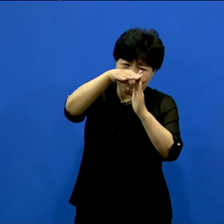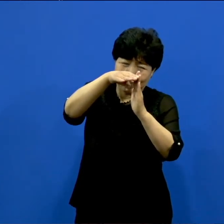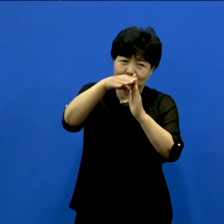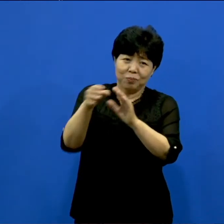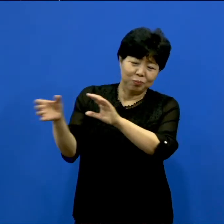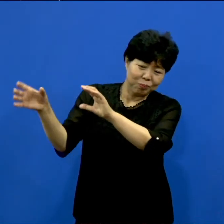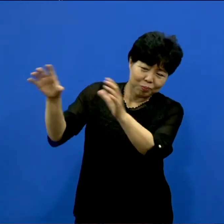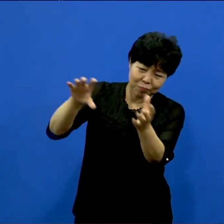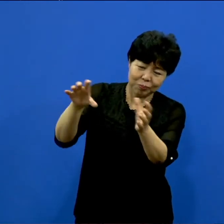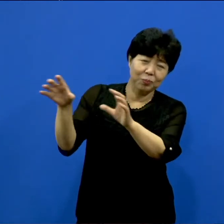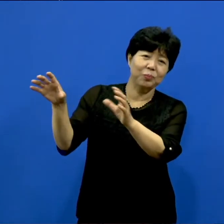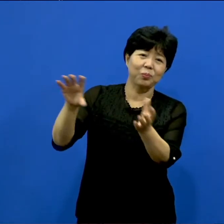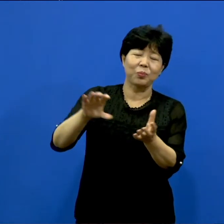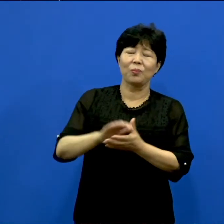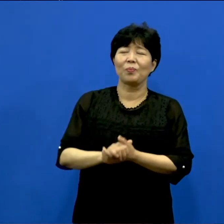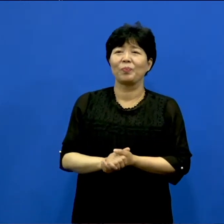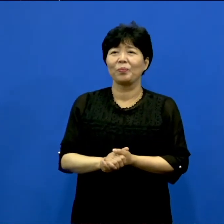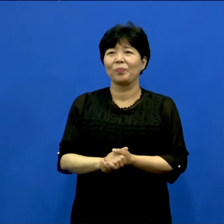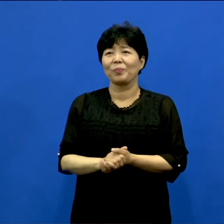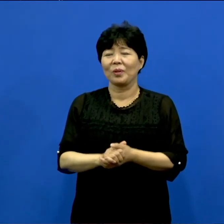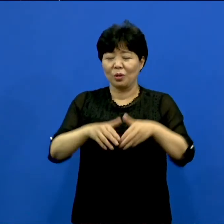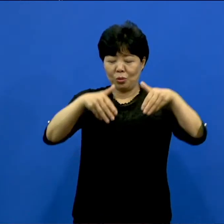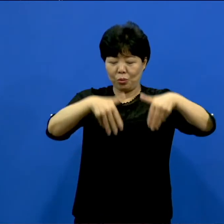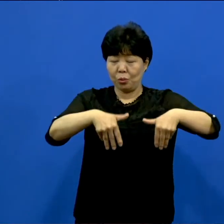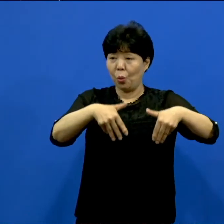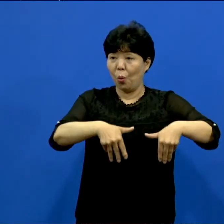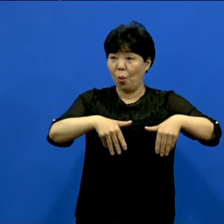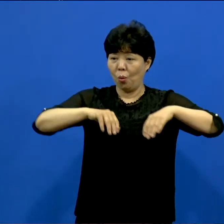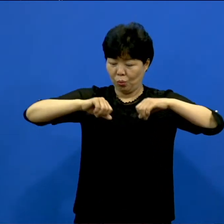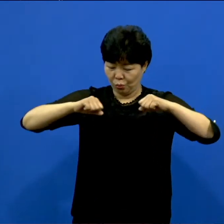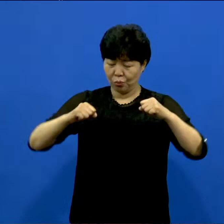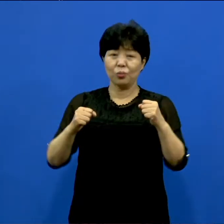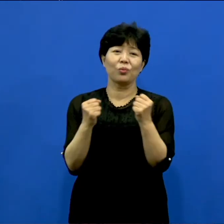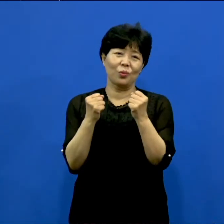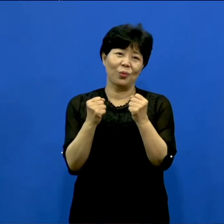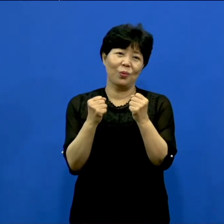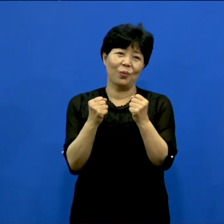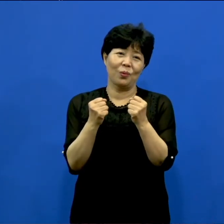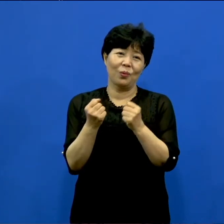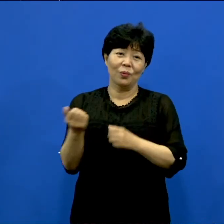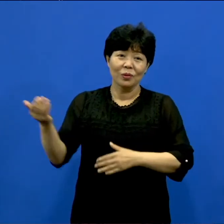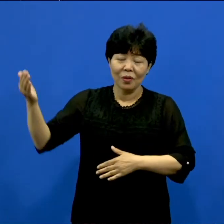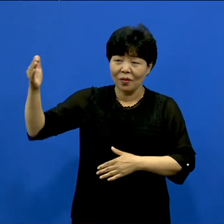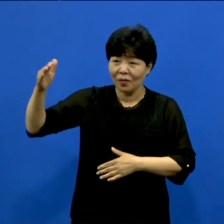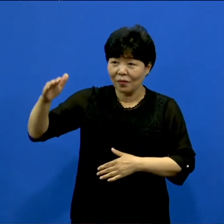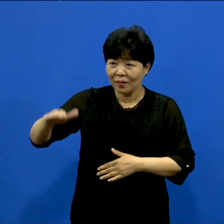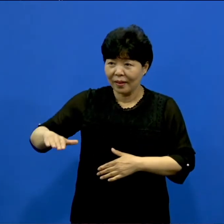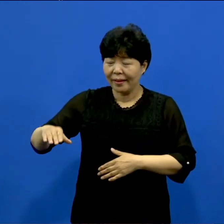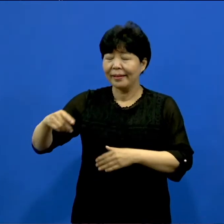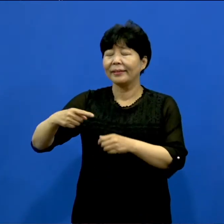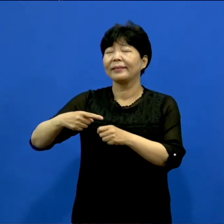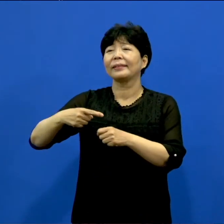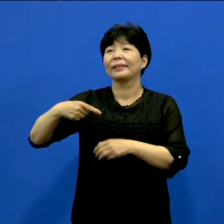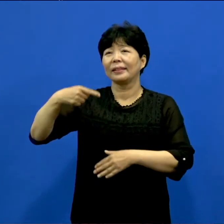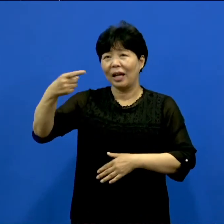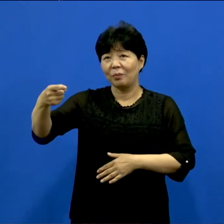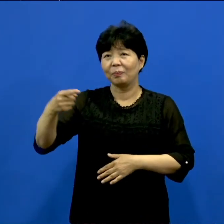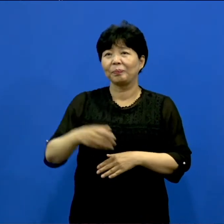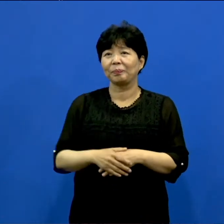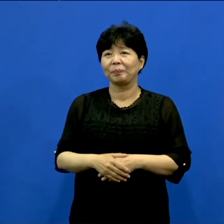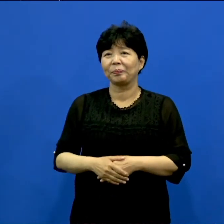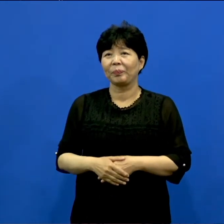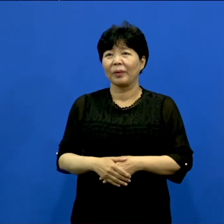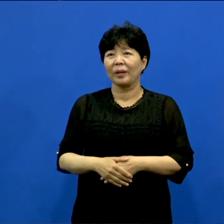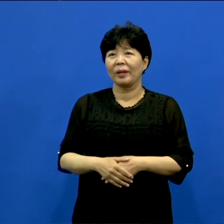여러분. 하인으로서 해야 될 일이에요. 물 채우라 했으면 물 채운 겁니다. 자, 근데 그 다음에 문제예요. 종들에게